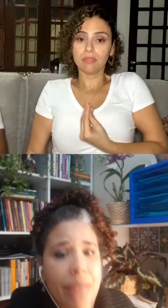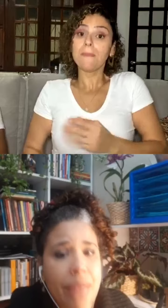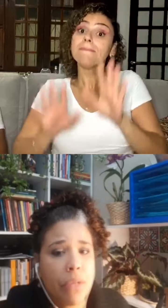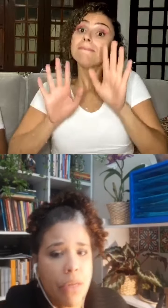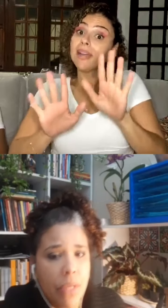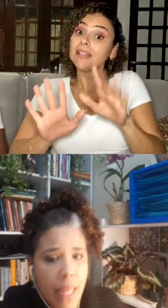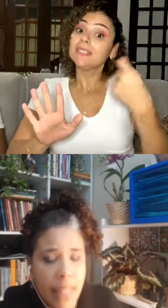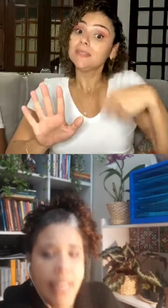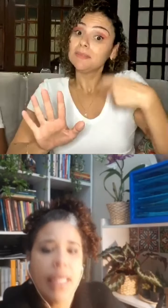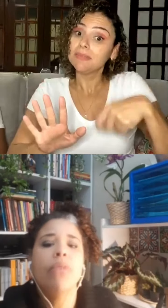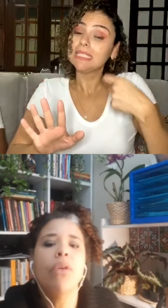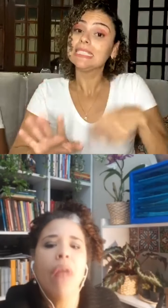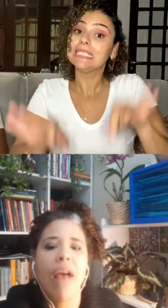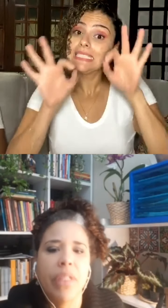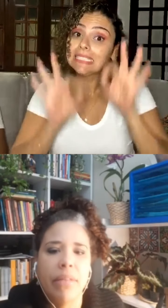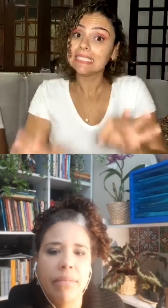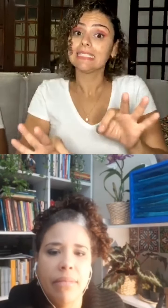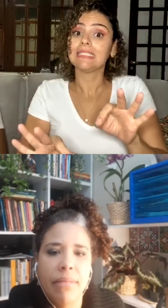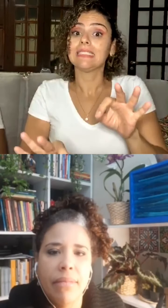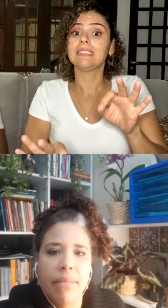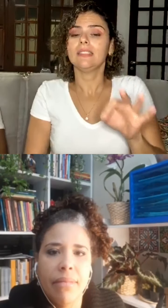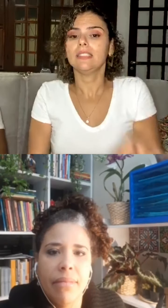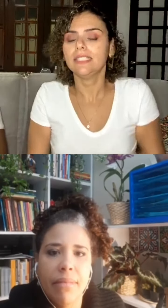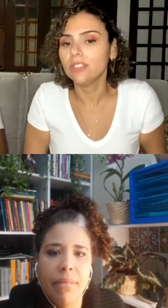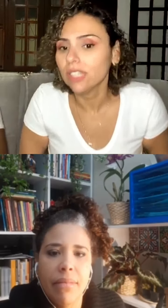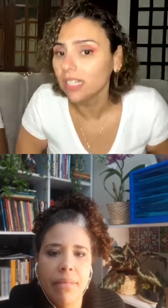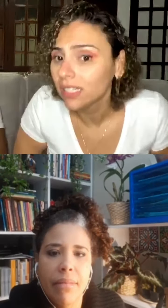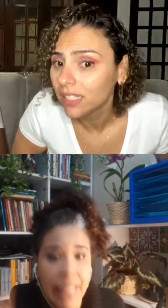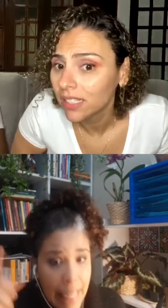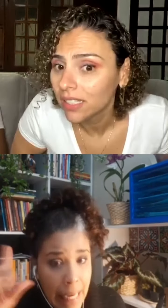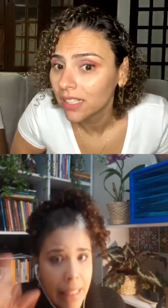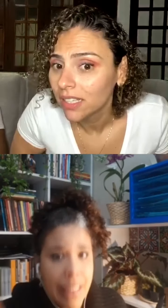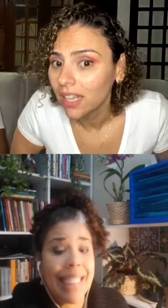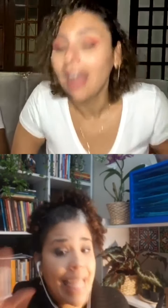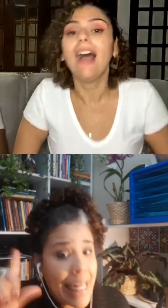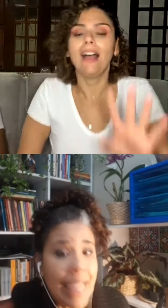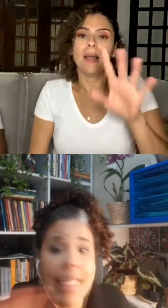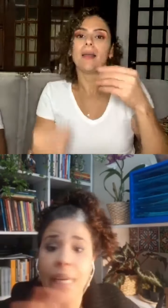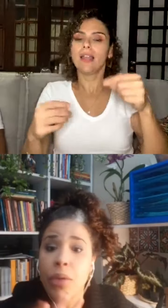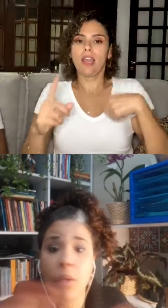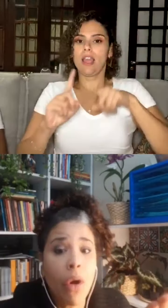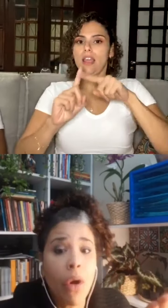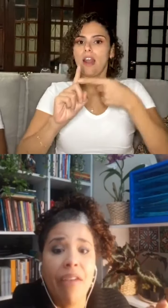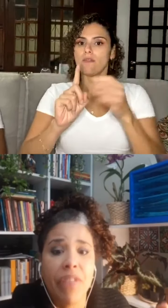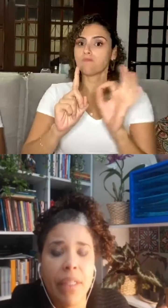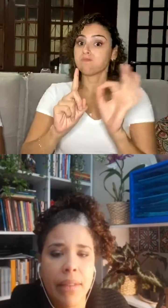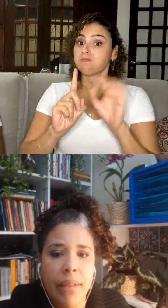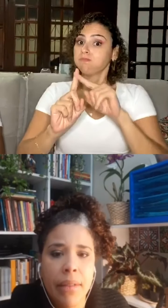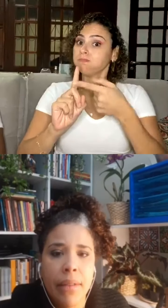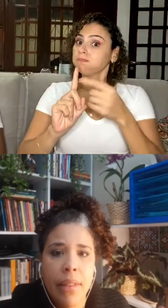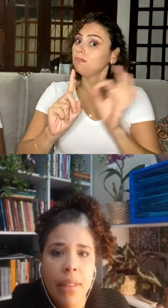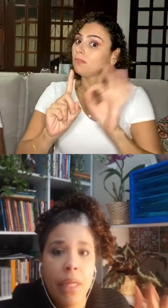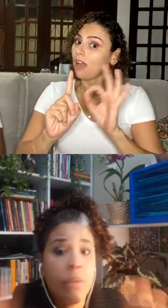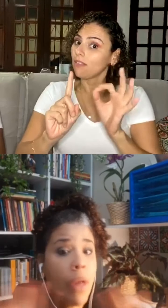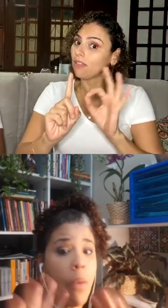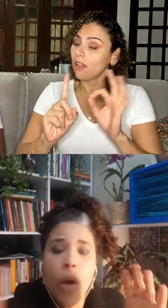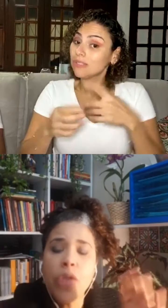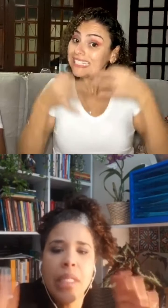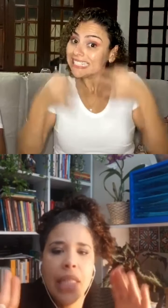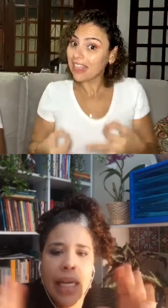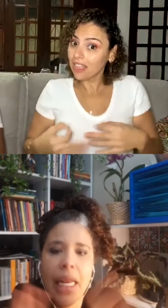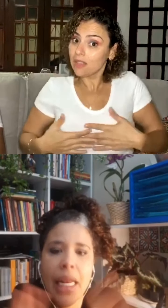se eu tenho certeza que não estou grávida. Certeza o quê? Certeza que eu não estou grávida. Eu não